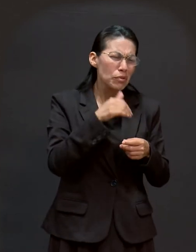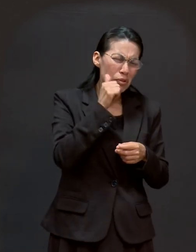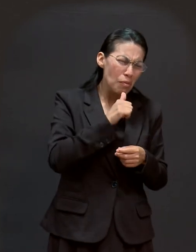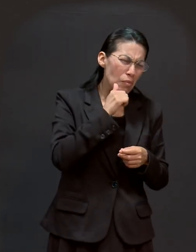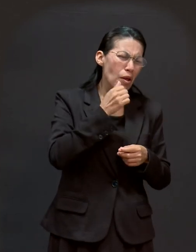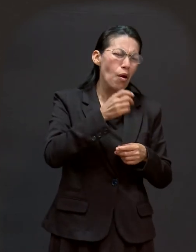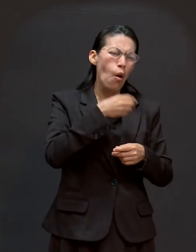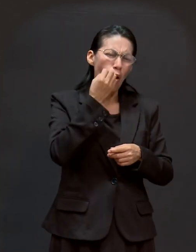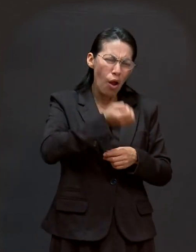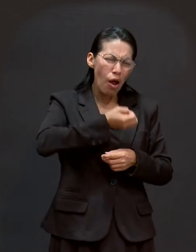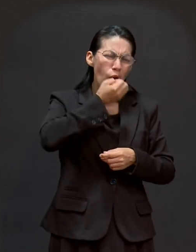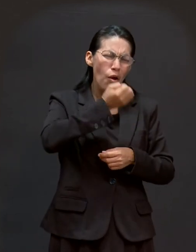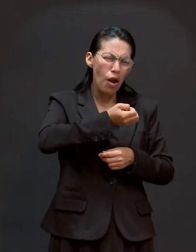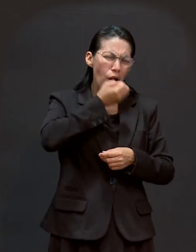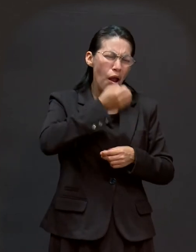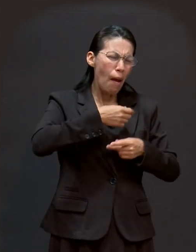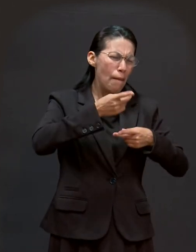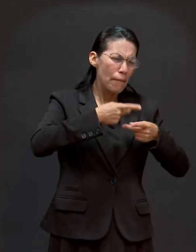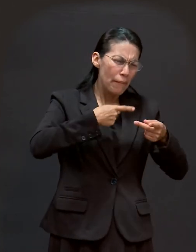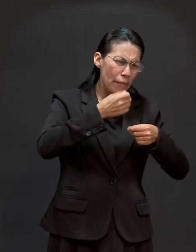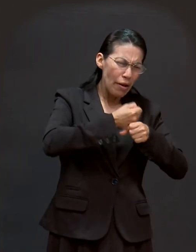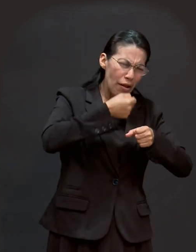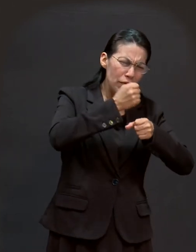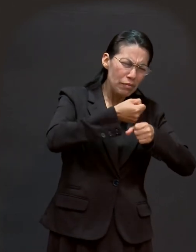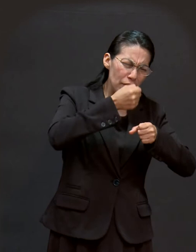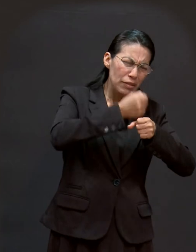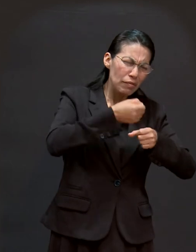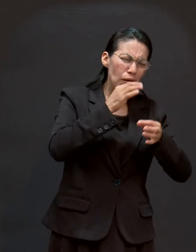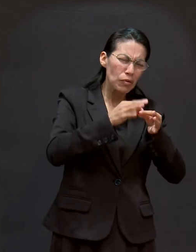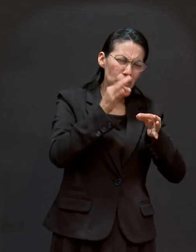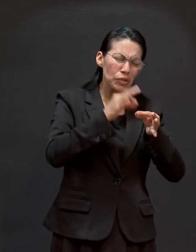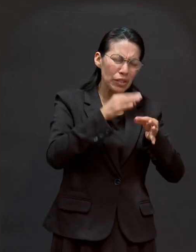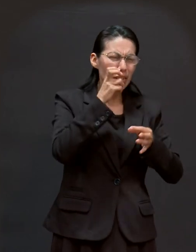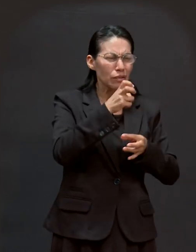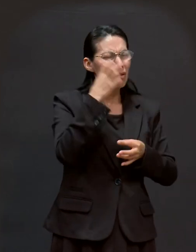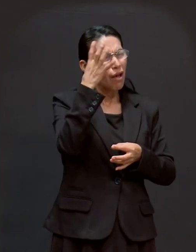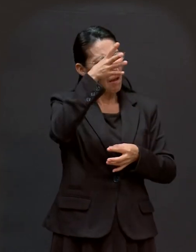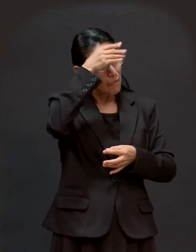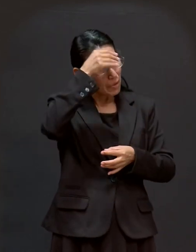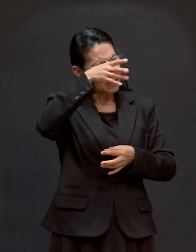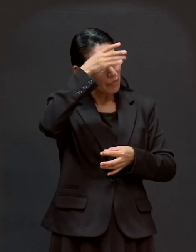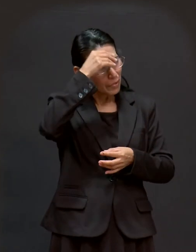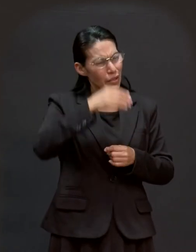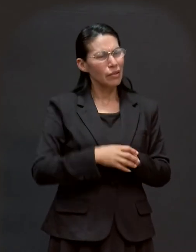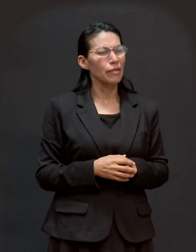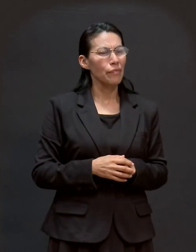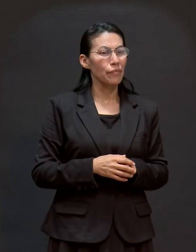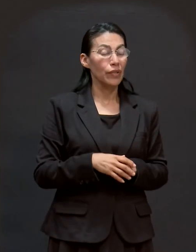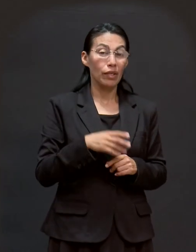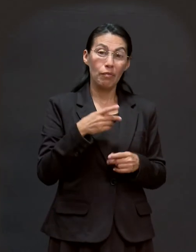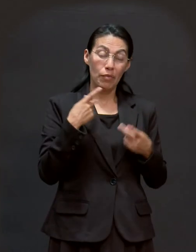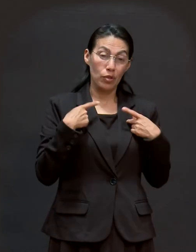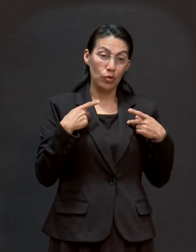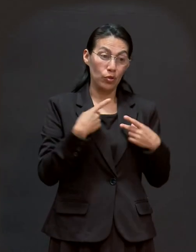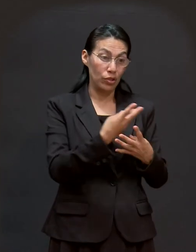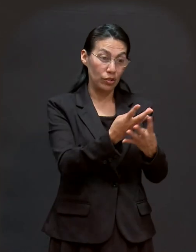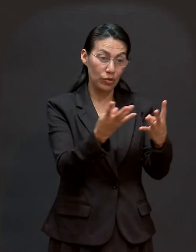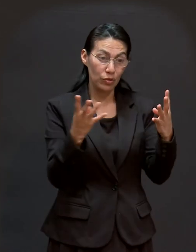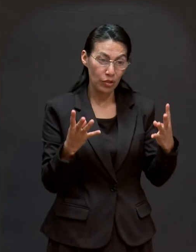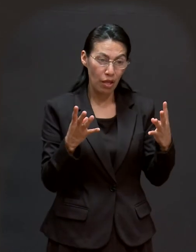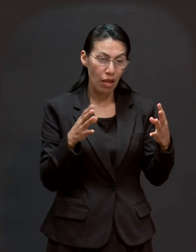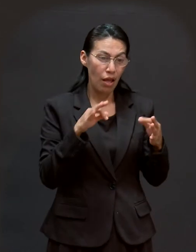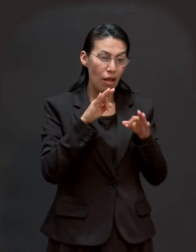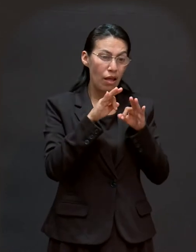el poder de dios las manifestaciones de gracia de dios' y aprendiendo de él a tratar a los demás como